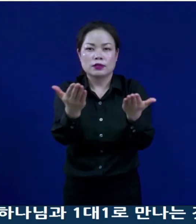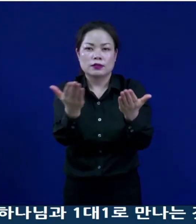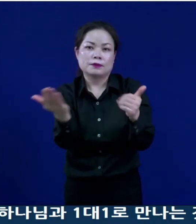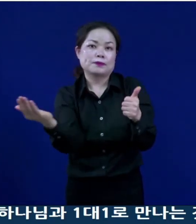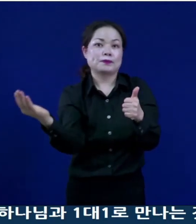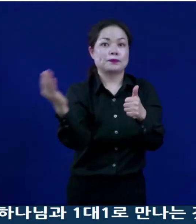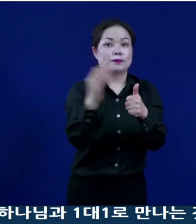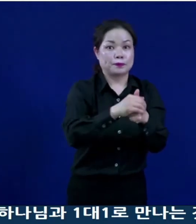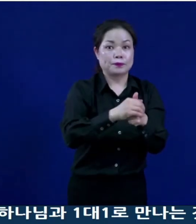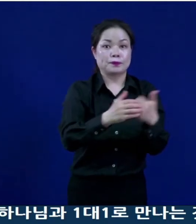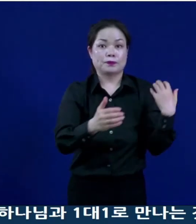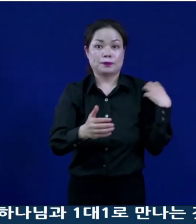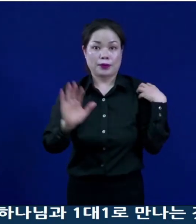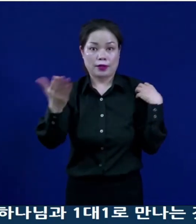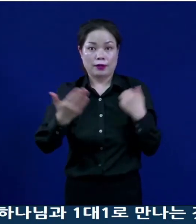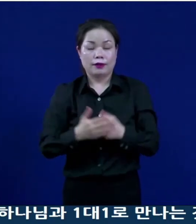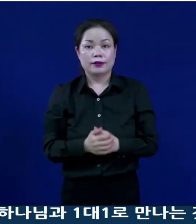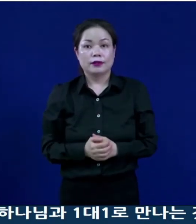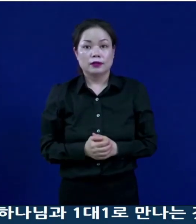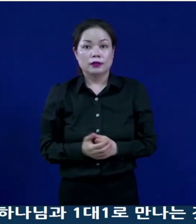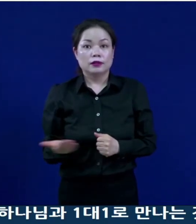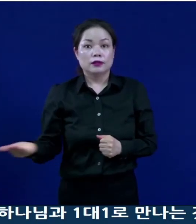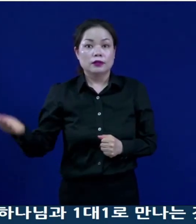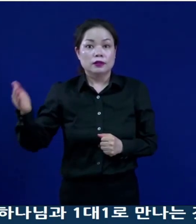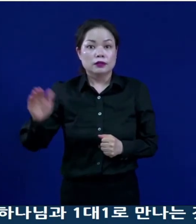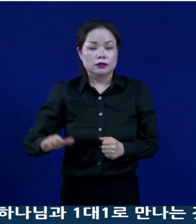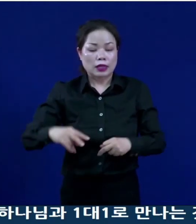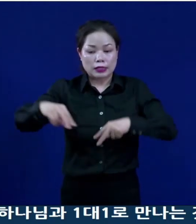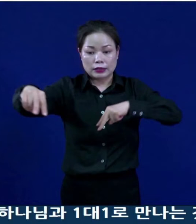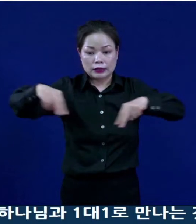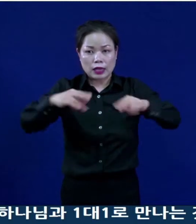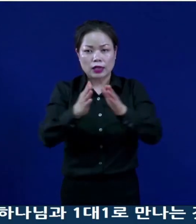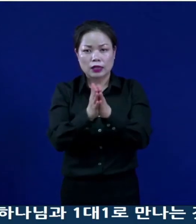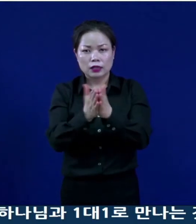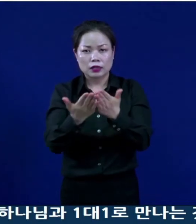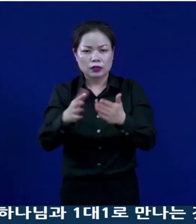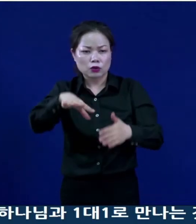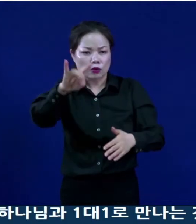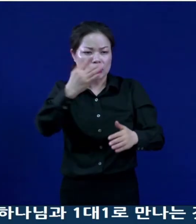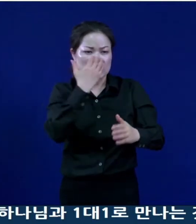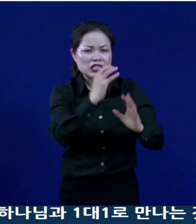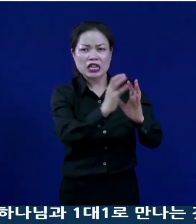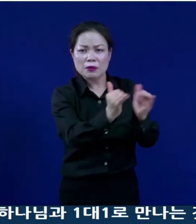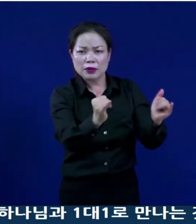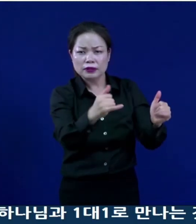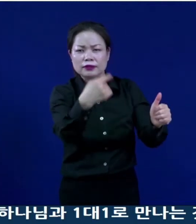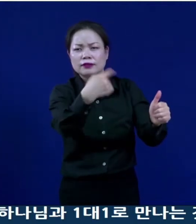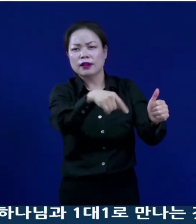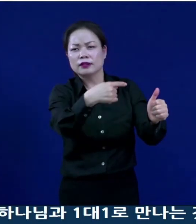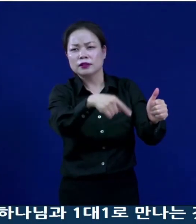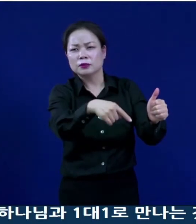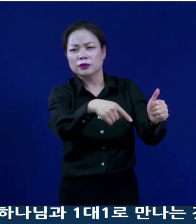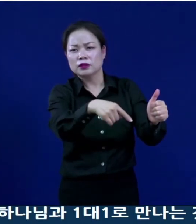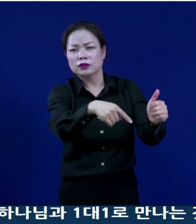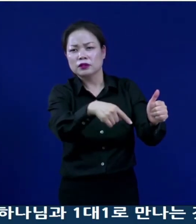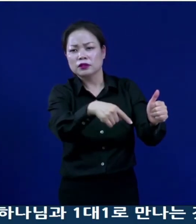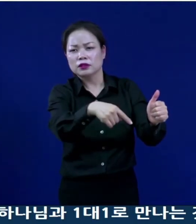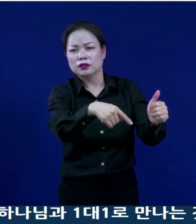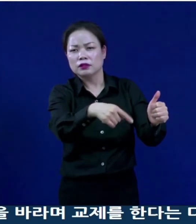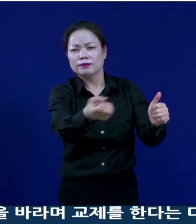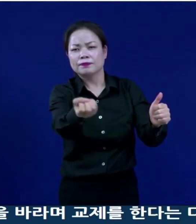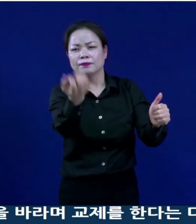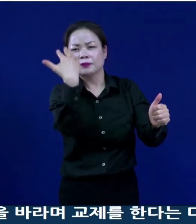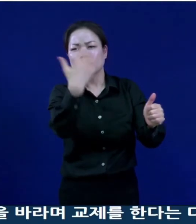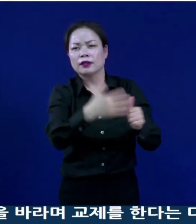하는 것이죠. 그런데 이 사사기 초기의 이스라엘 백성들이 이 가르침을